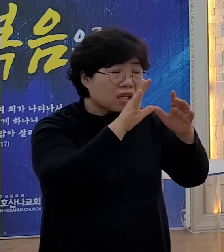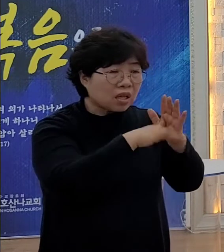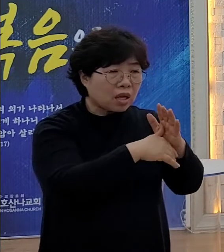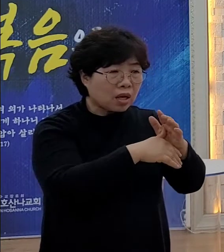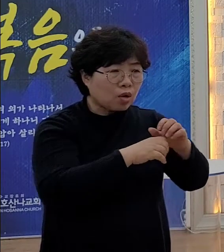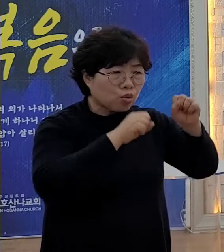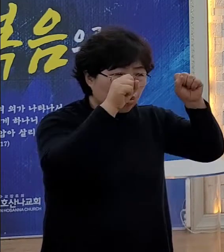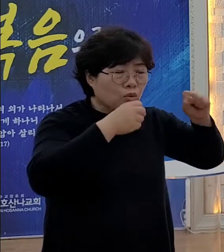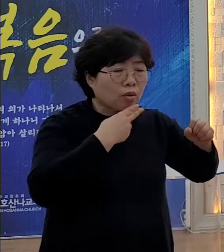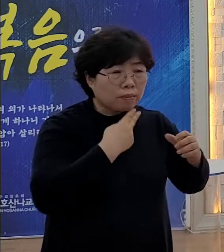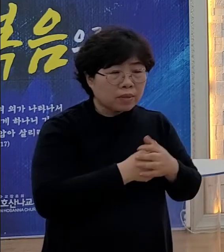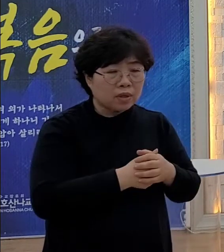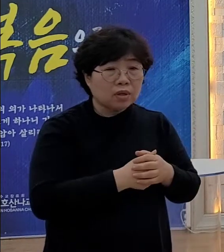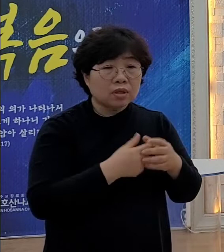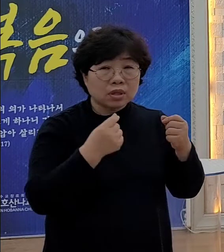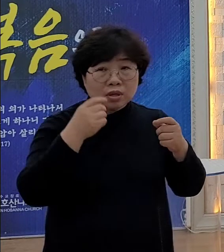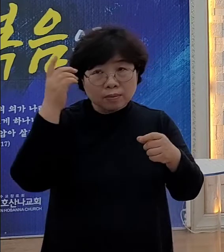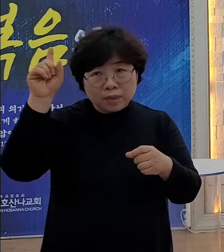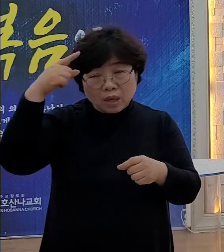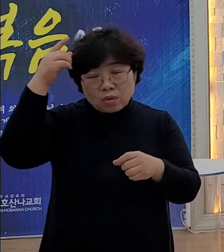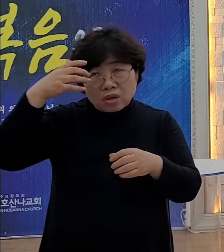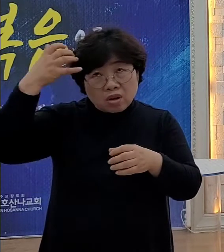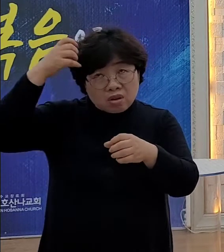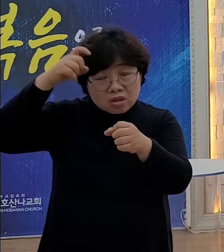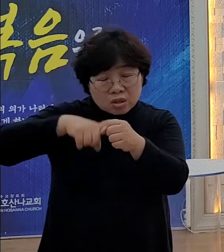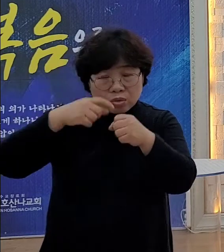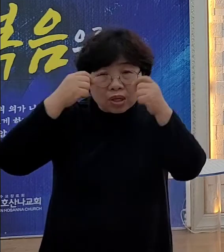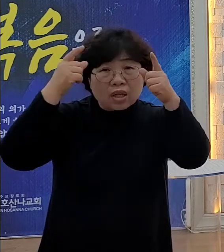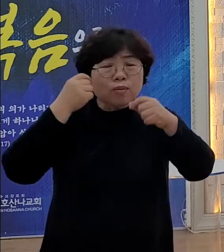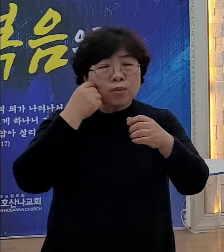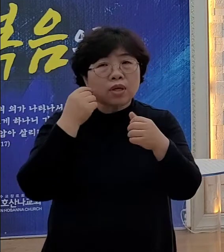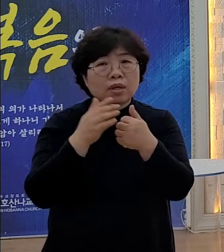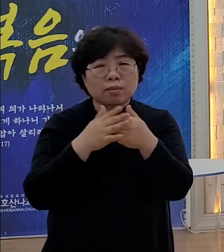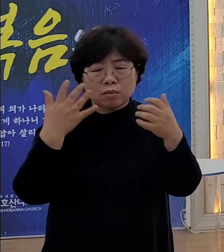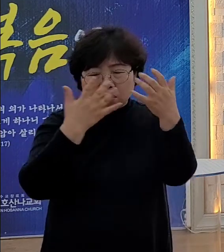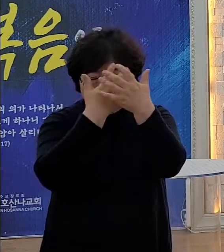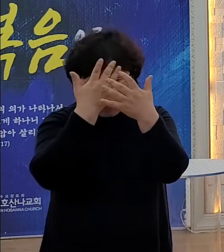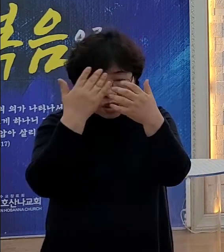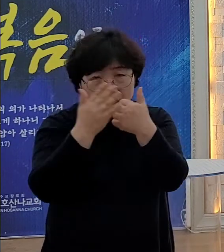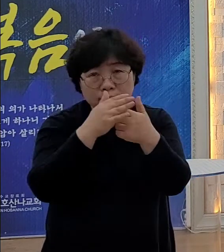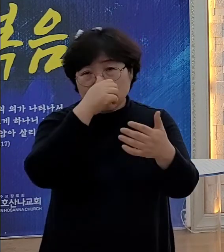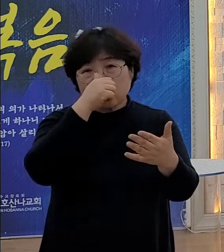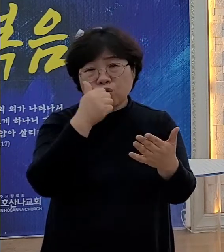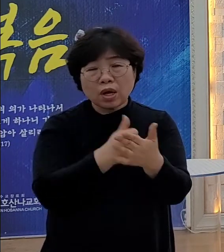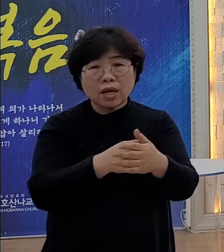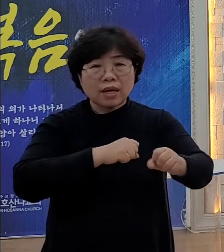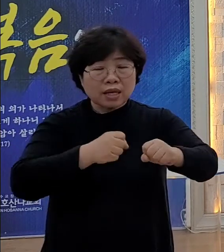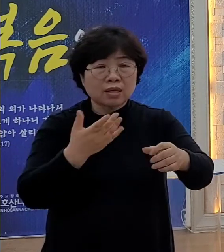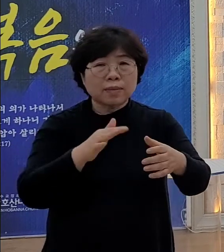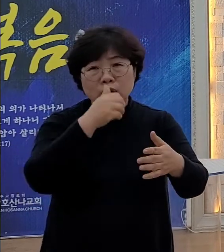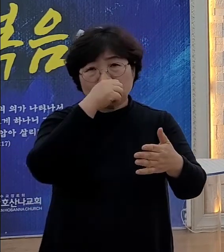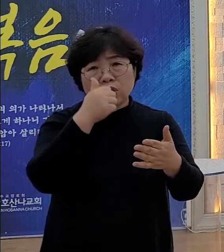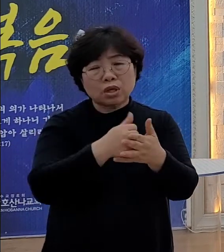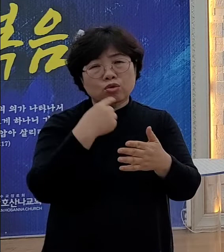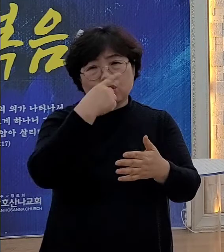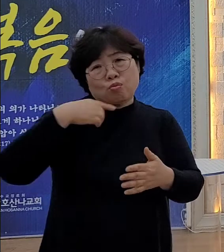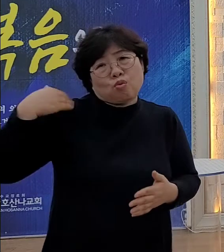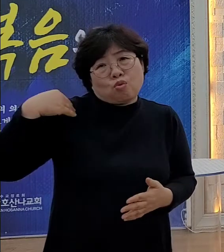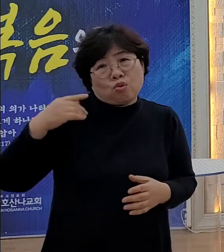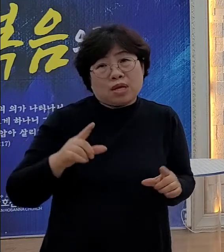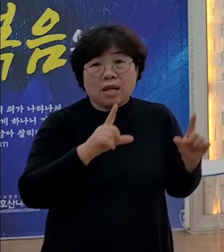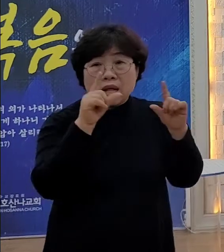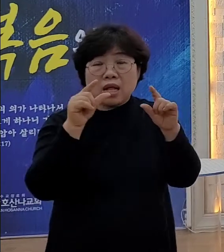다윗도 영적으로 어두워졌어요. 자기가 자기를 보지 못할 때 죄를 지어도 죄인 줄도 모르고 그러고 살았다는